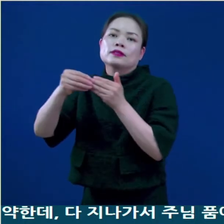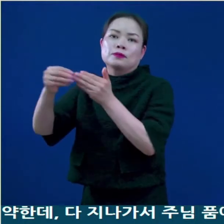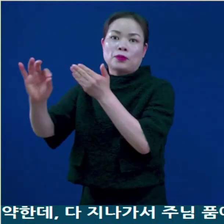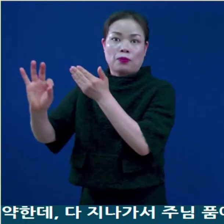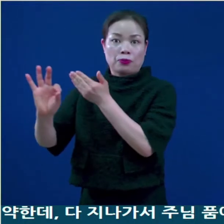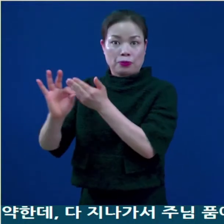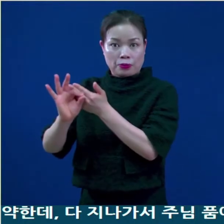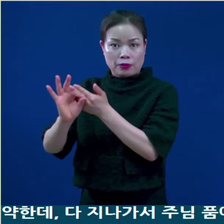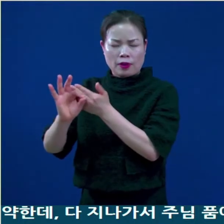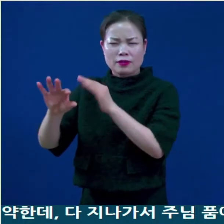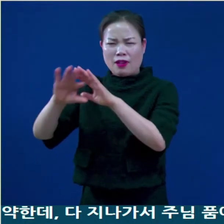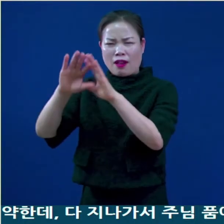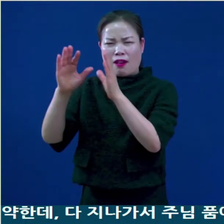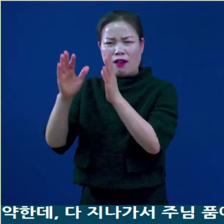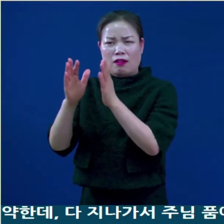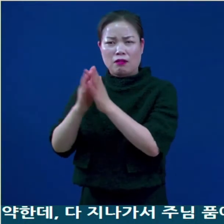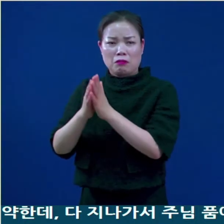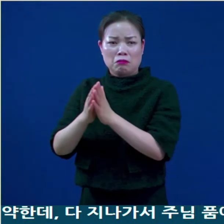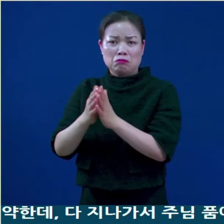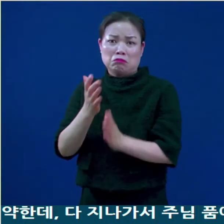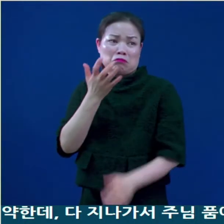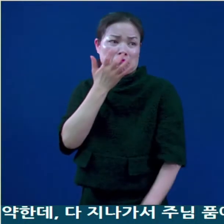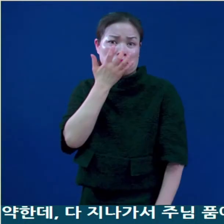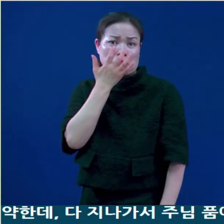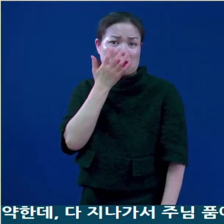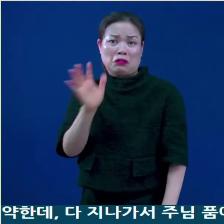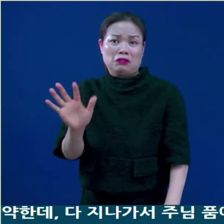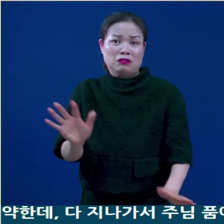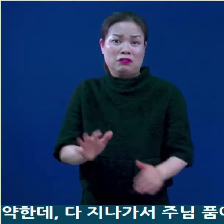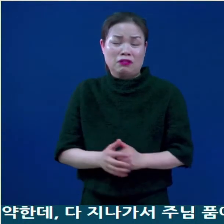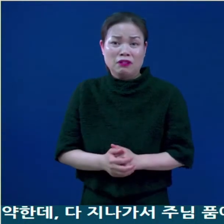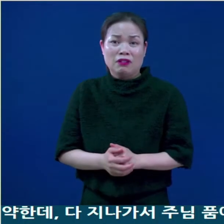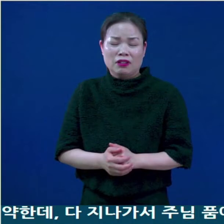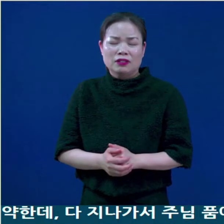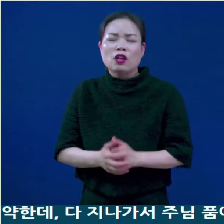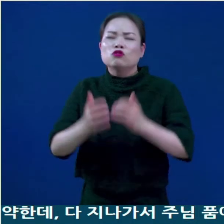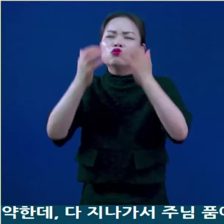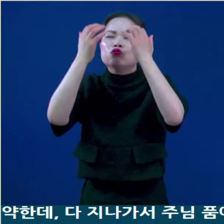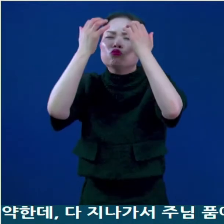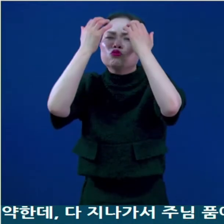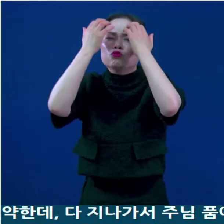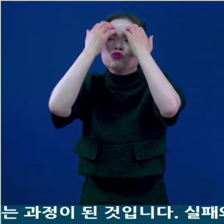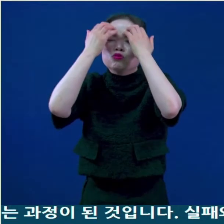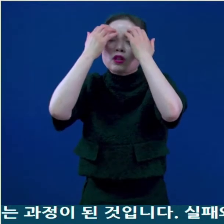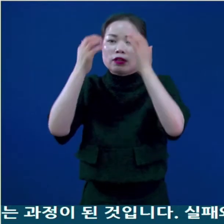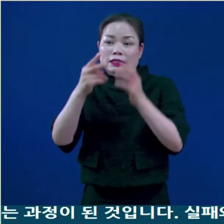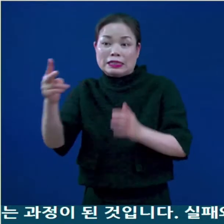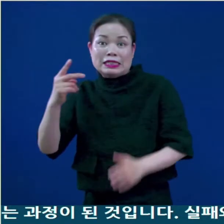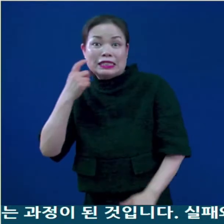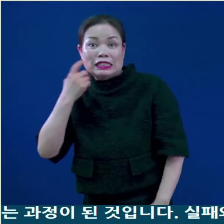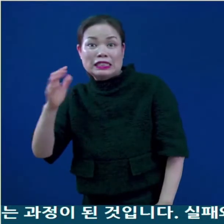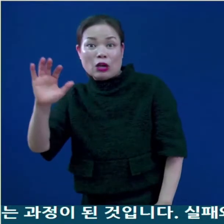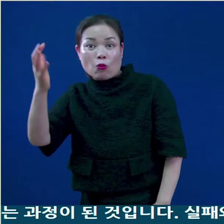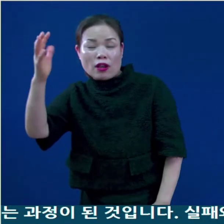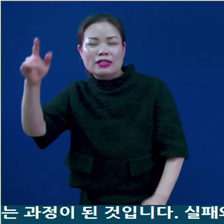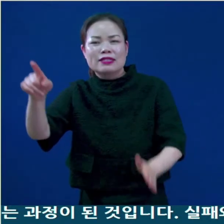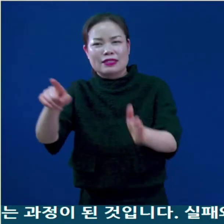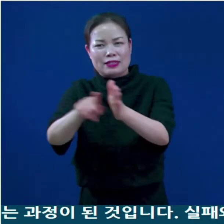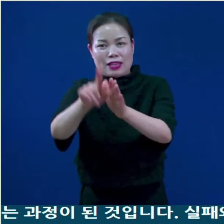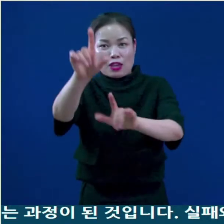되면 그게 다 별게 아닌 걸로 보이는 거예요. 이게 순환이 영광인 신앙의